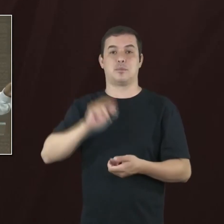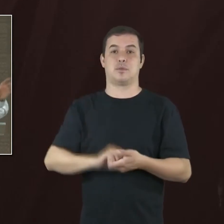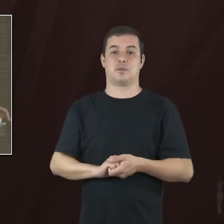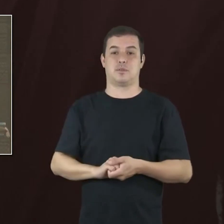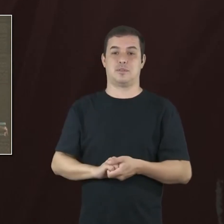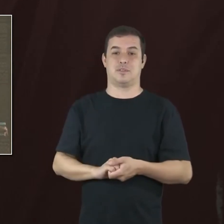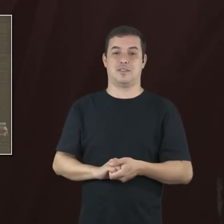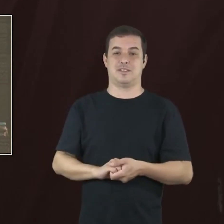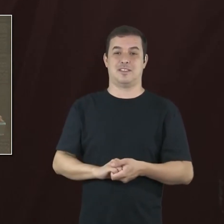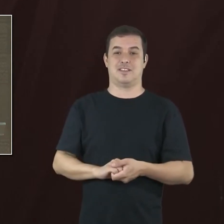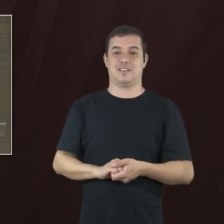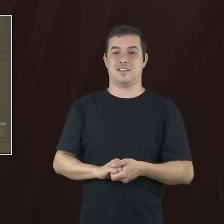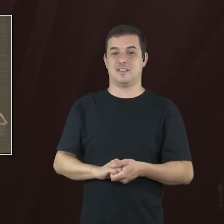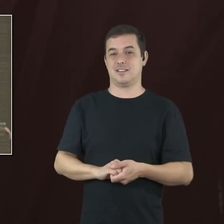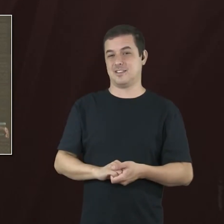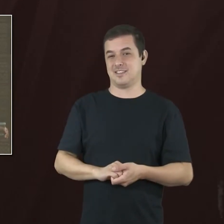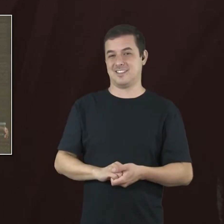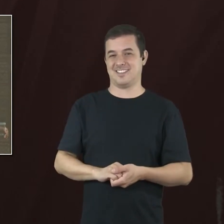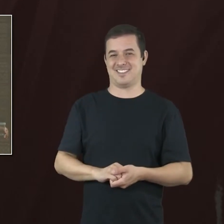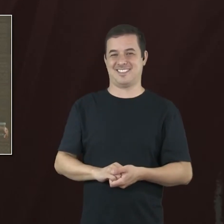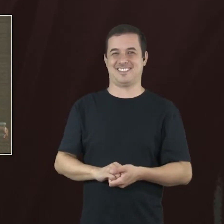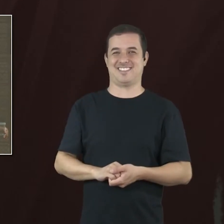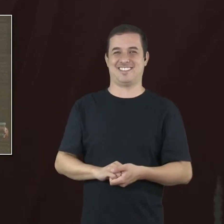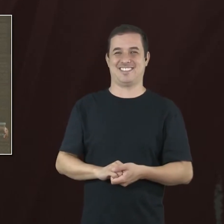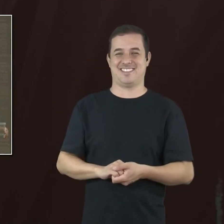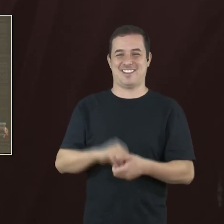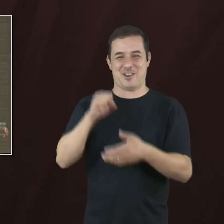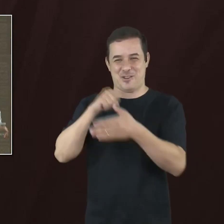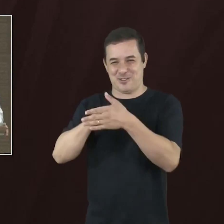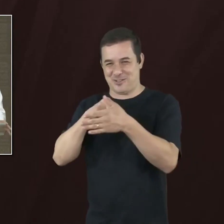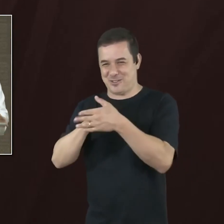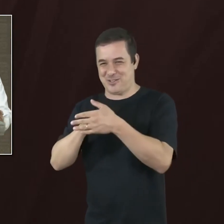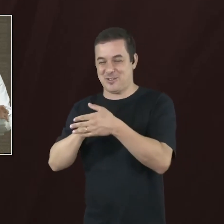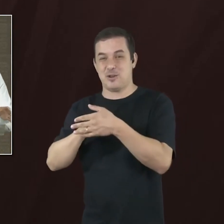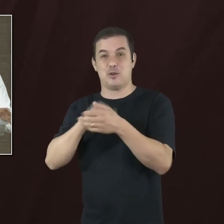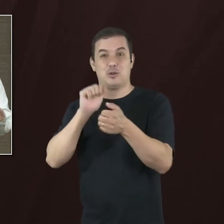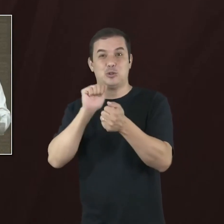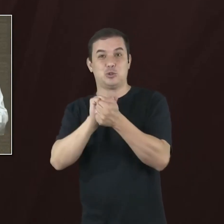queriam bater no Miguel e sair em defesa do Miguel, né? Assim,